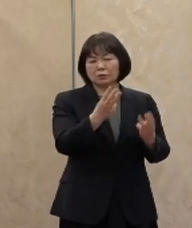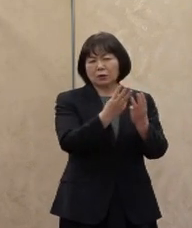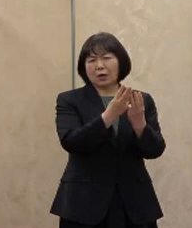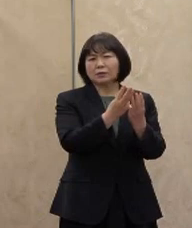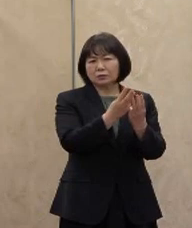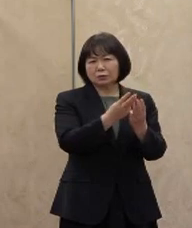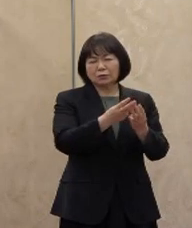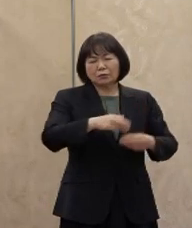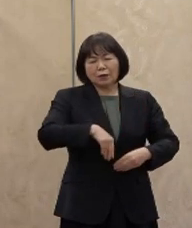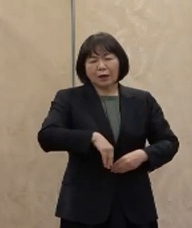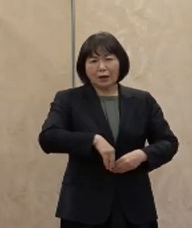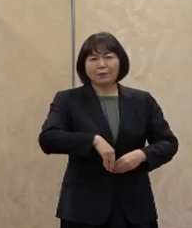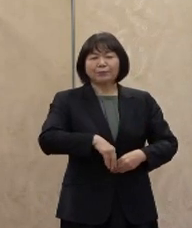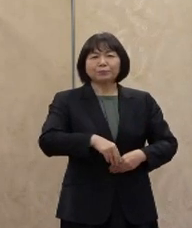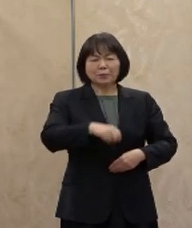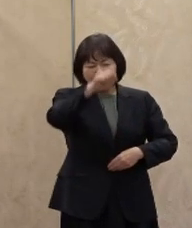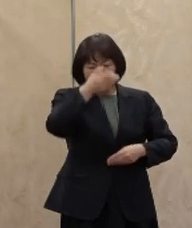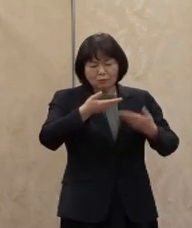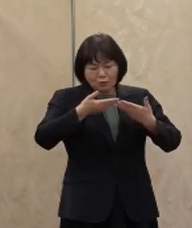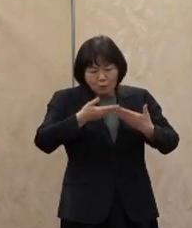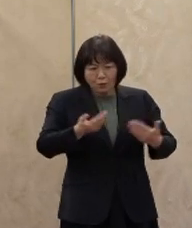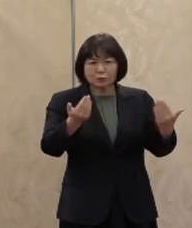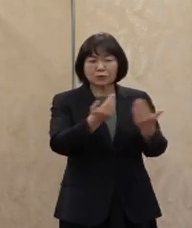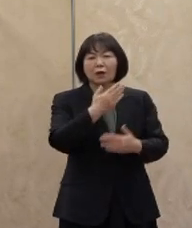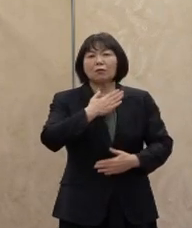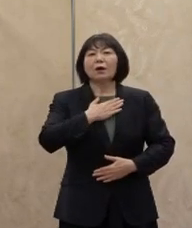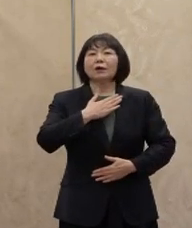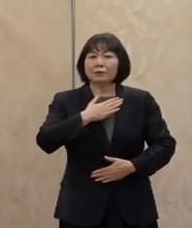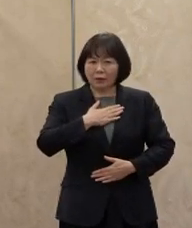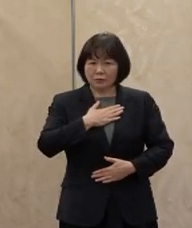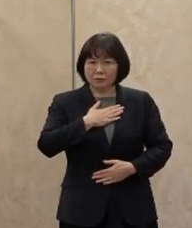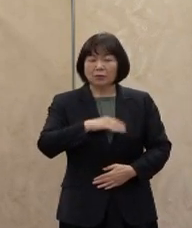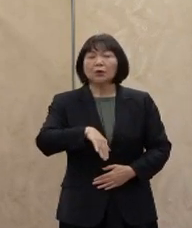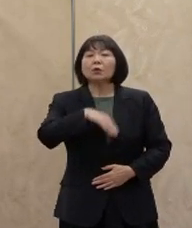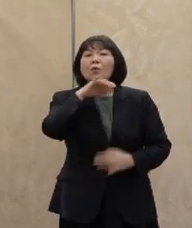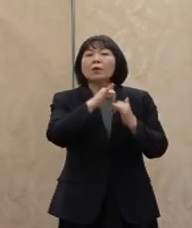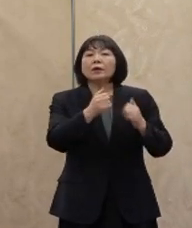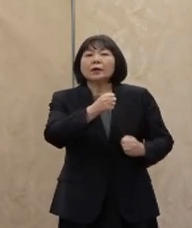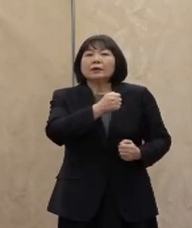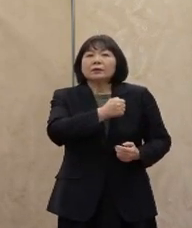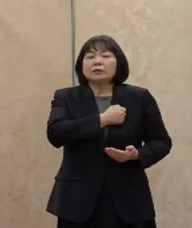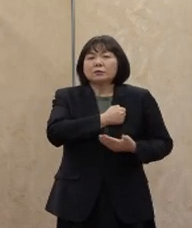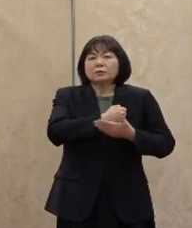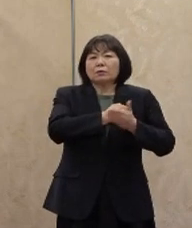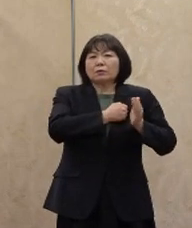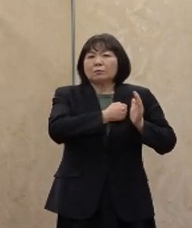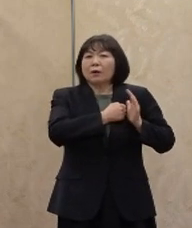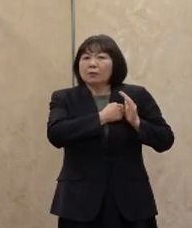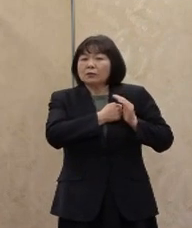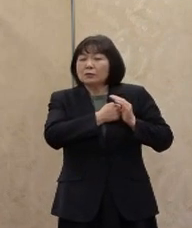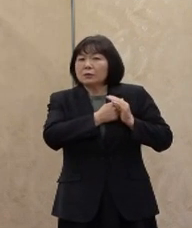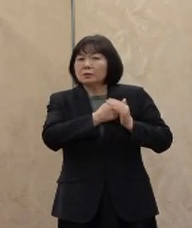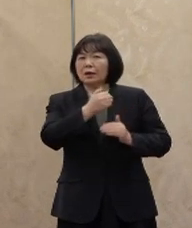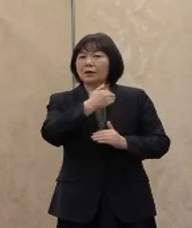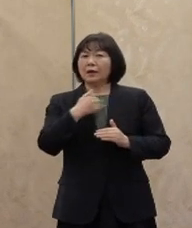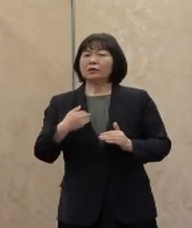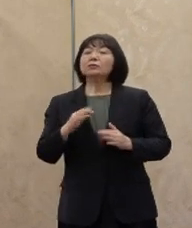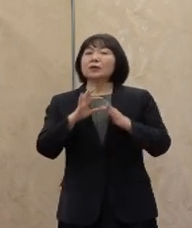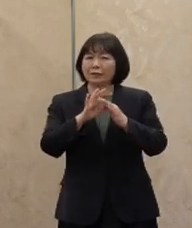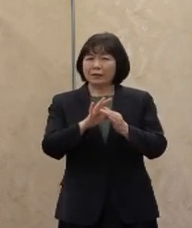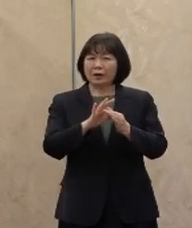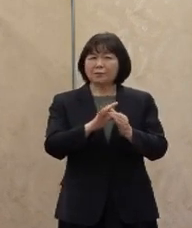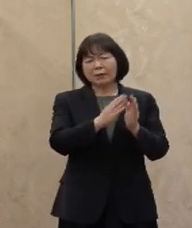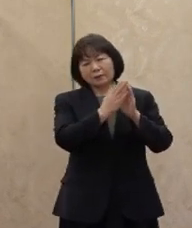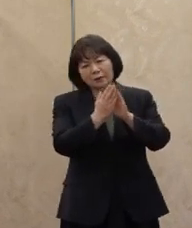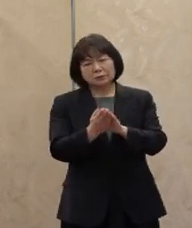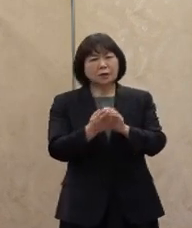ています。その中で、そういった高齢者の皆さんの命を守る ことができるのであればね、まあ、その亡くなる方が